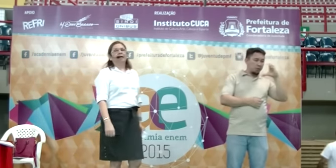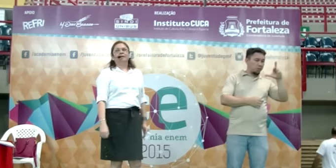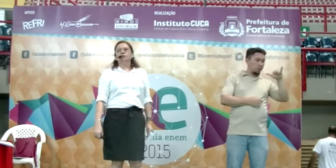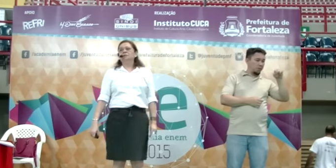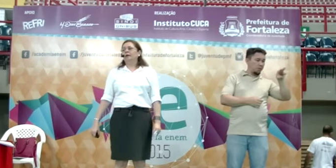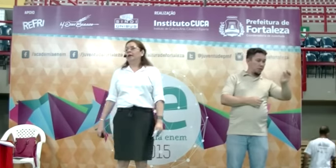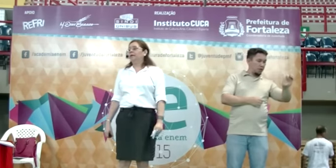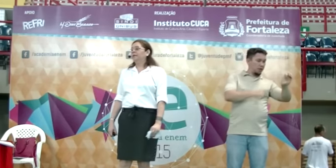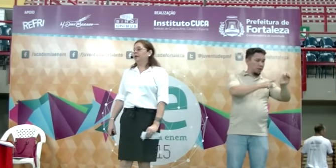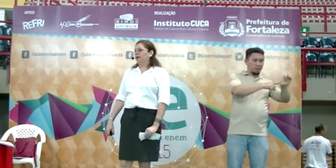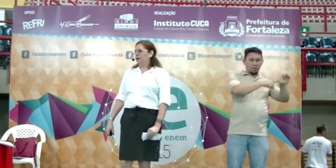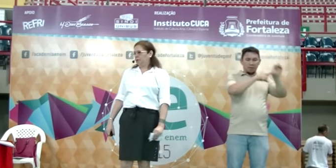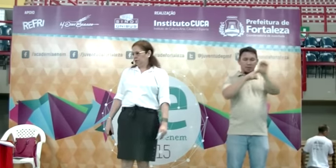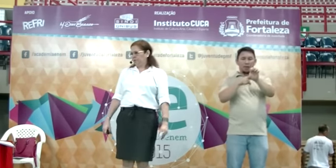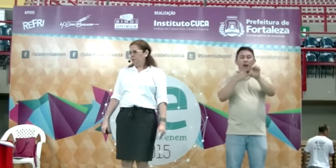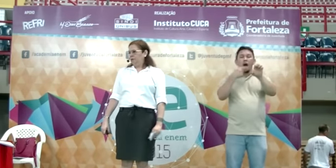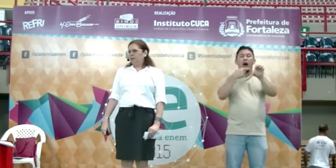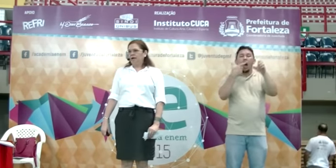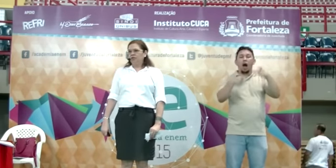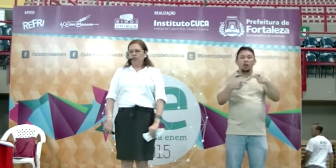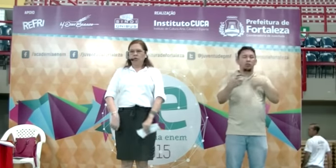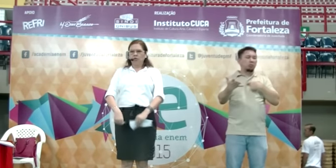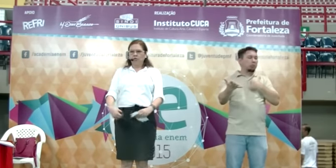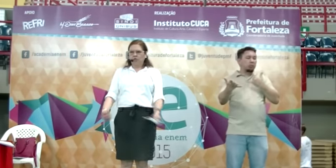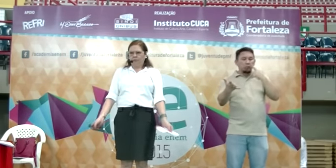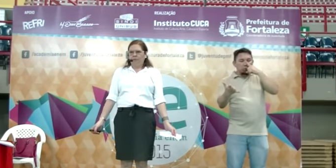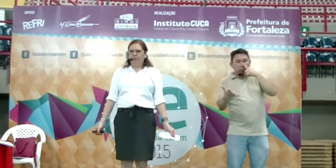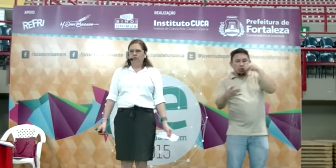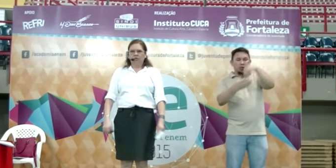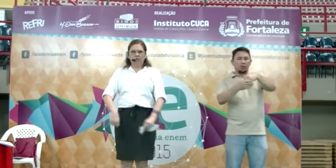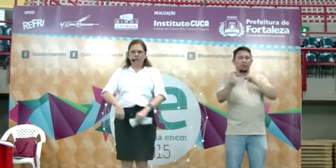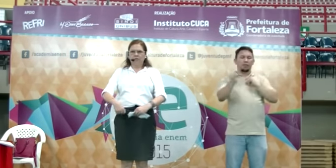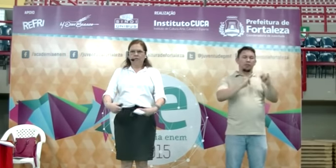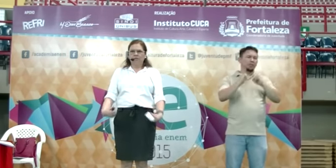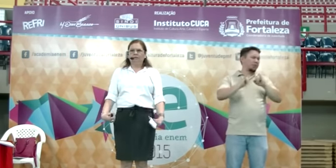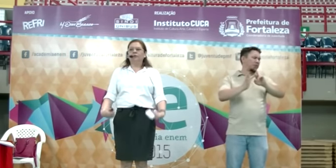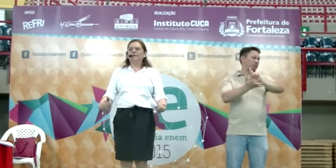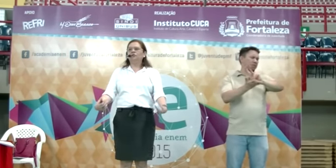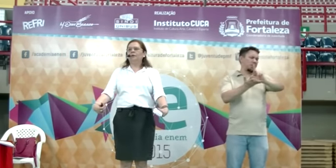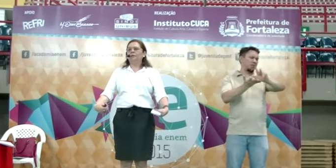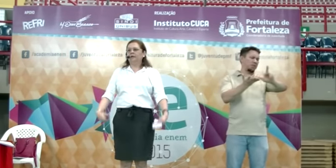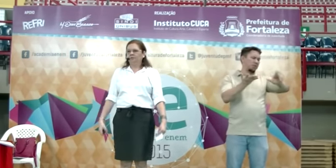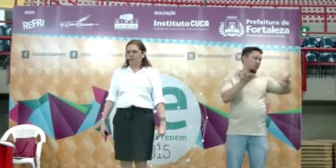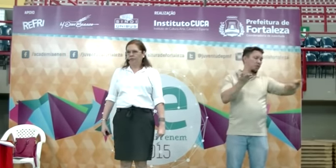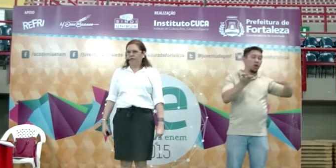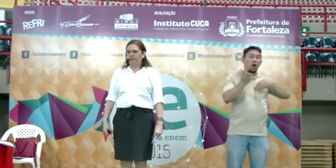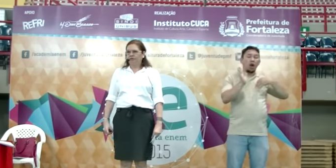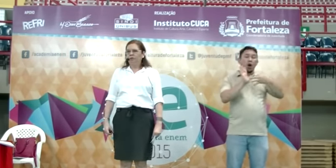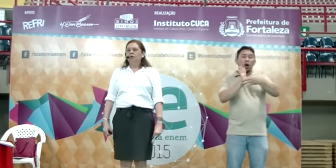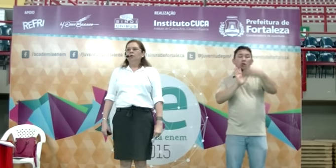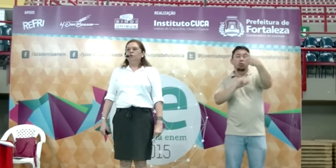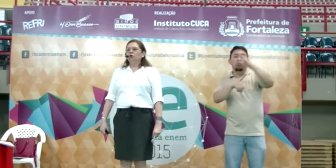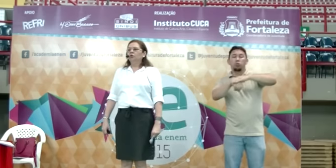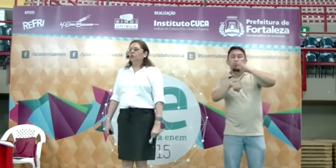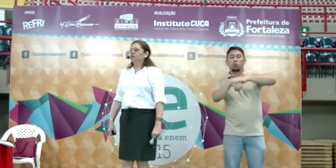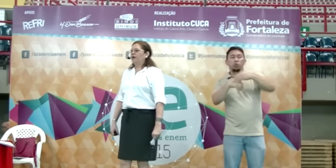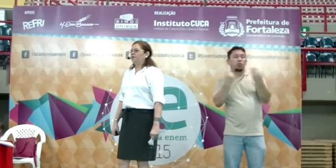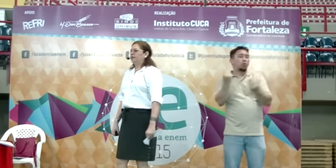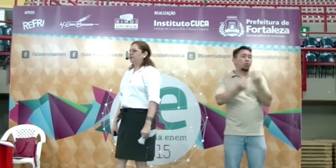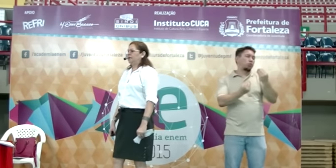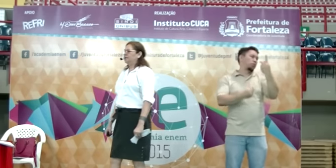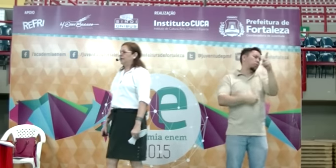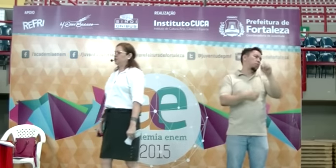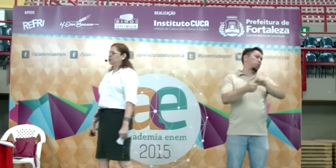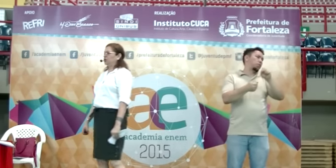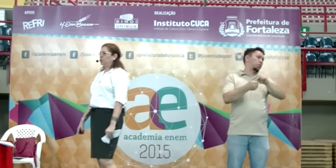são praticados pela internet, tá? De todo tipo de crime. Qual é a sua opinião sobre isso? Todo mundo